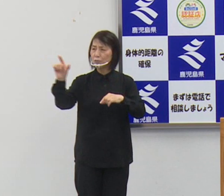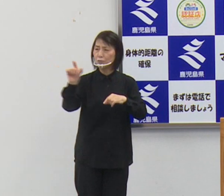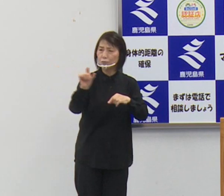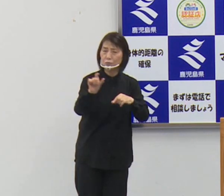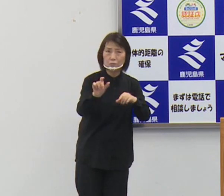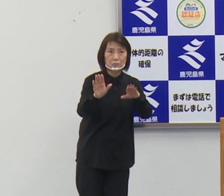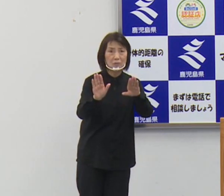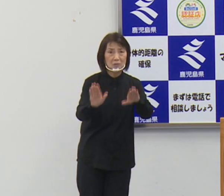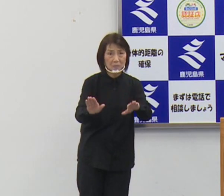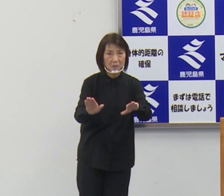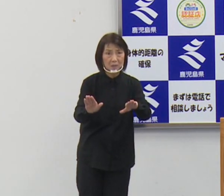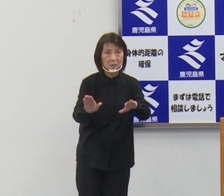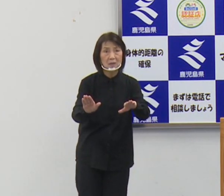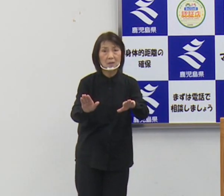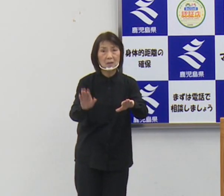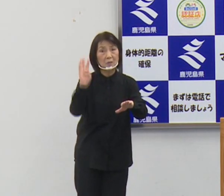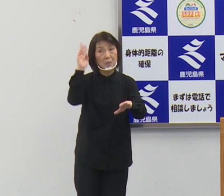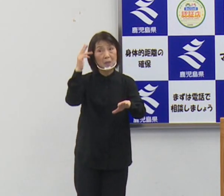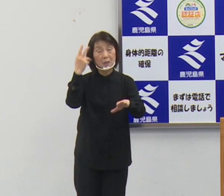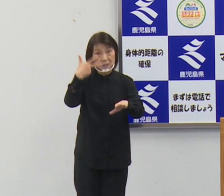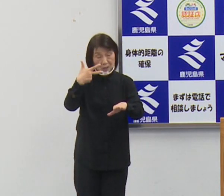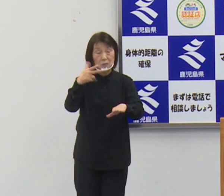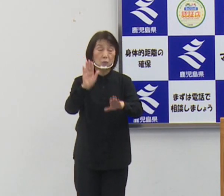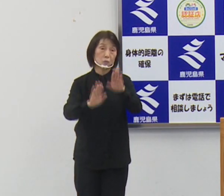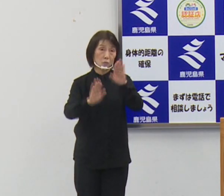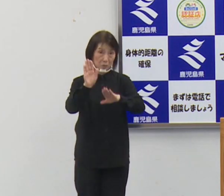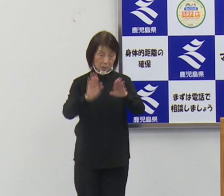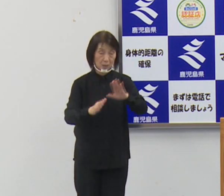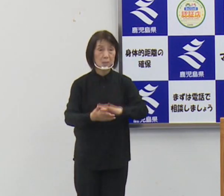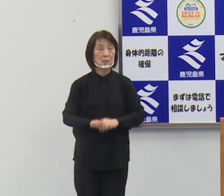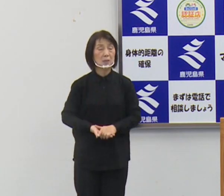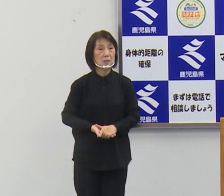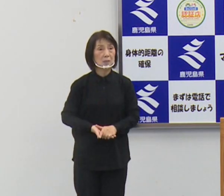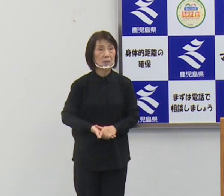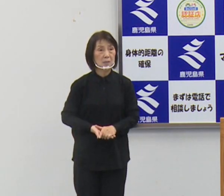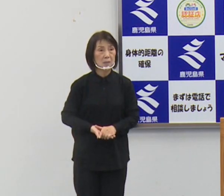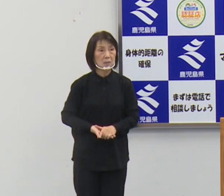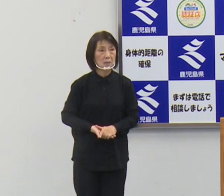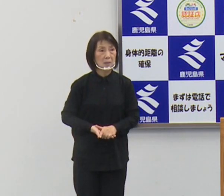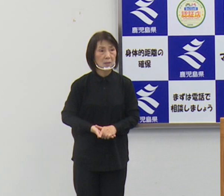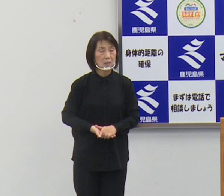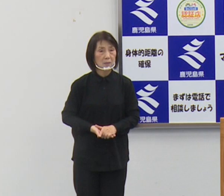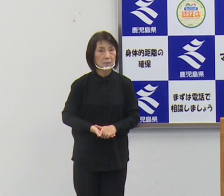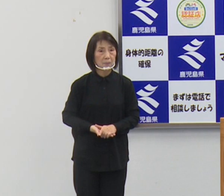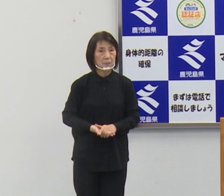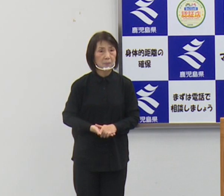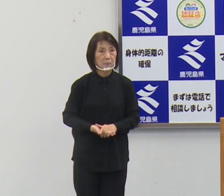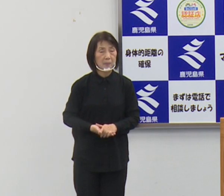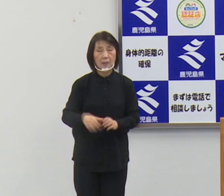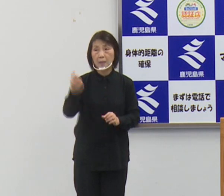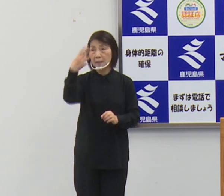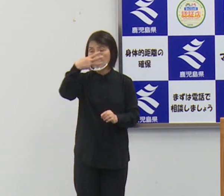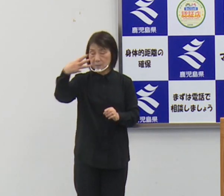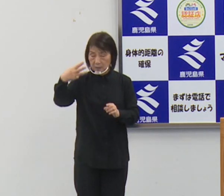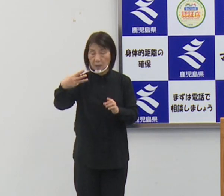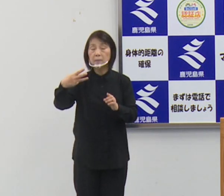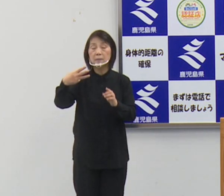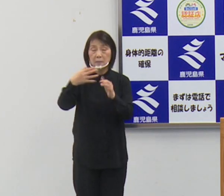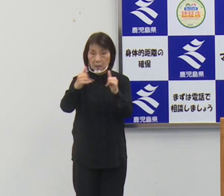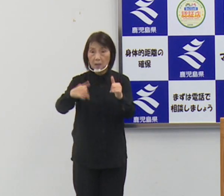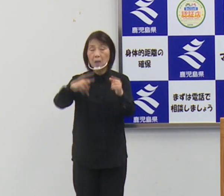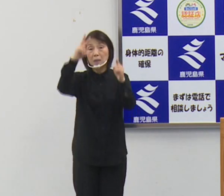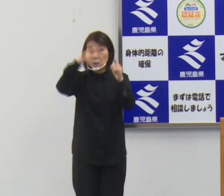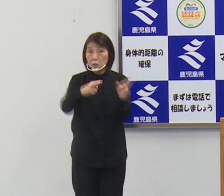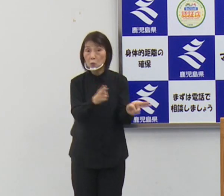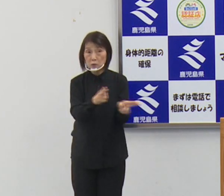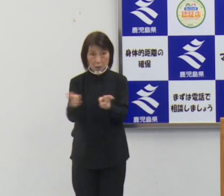るということの下で一定のその要件、先ほどの第三者認証を取得しているというような場合